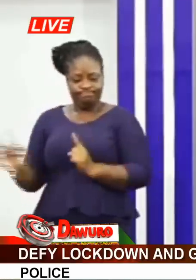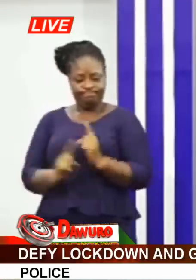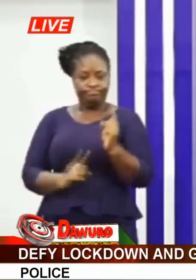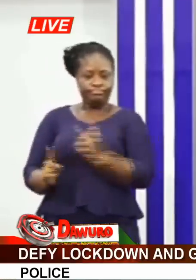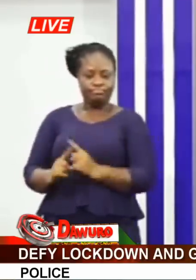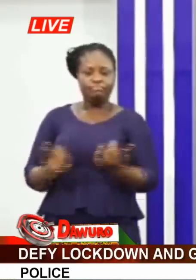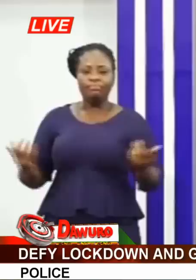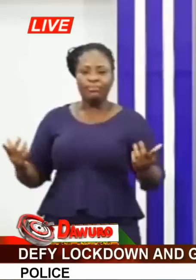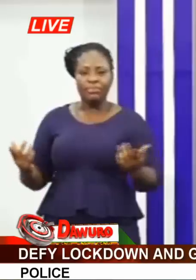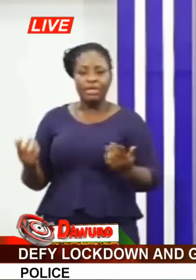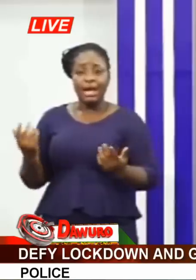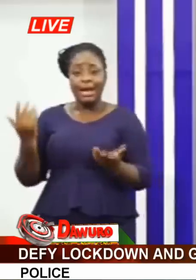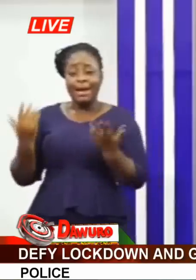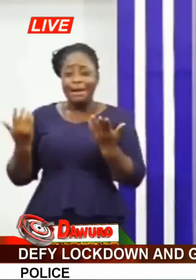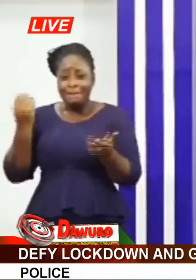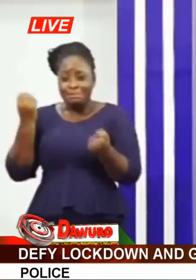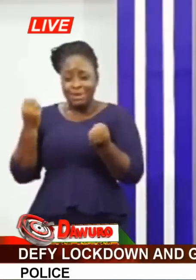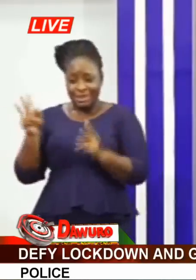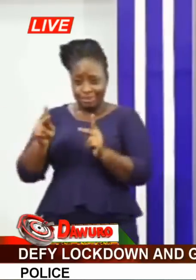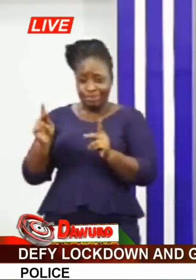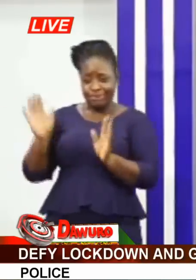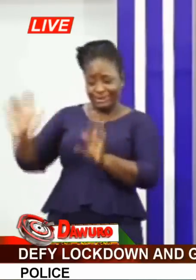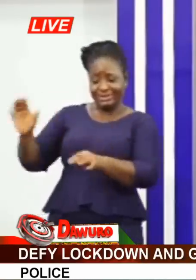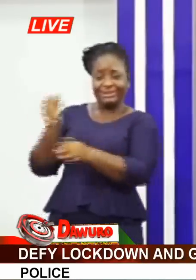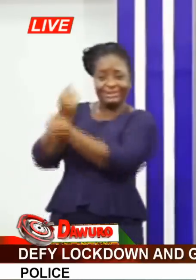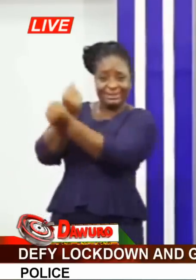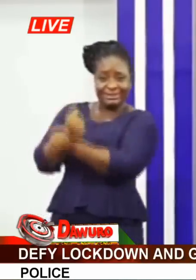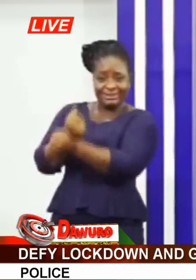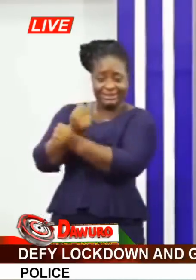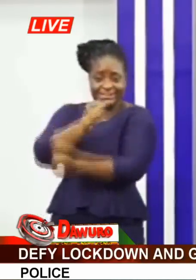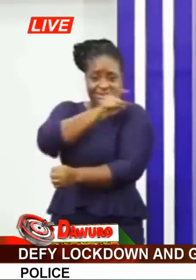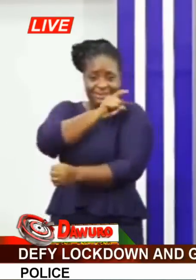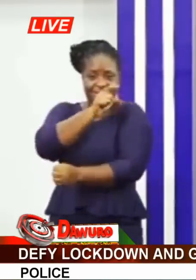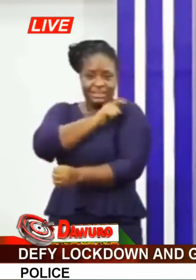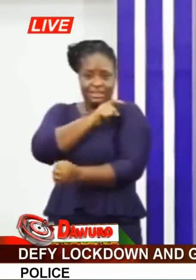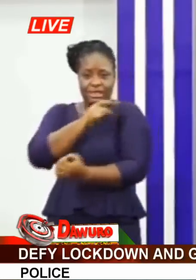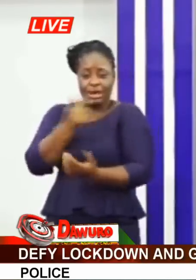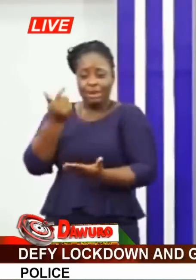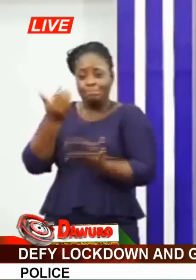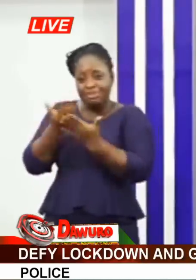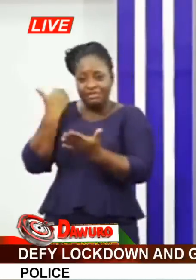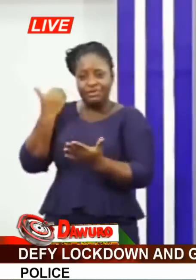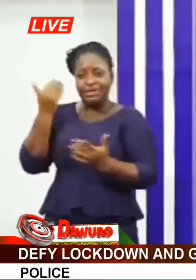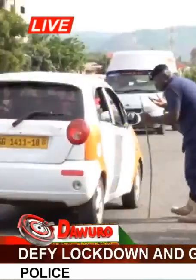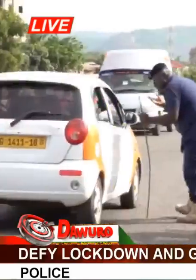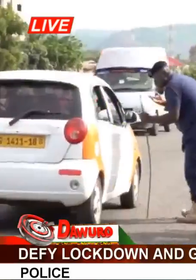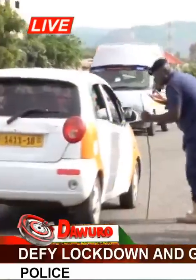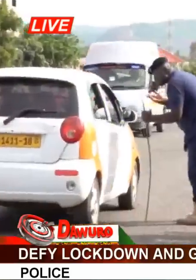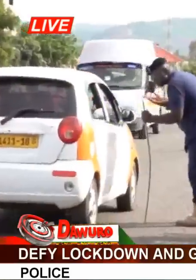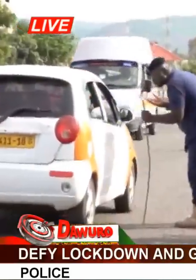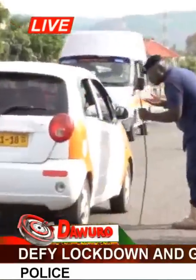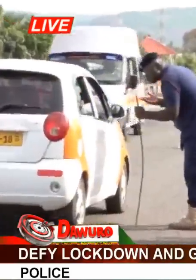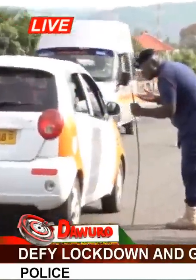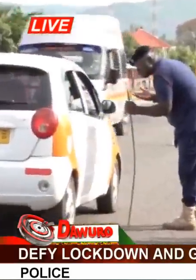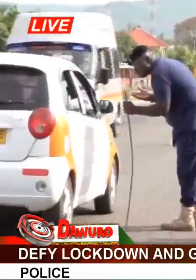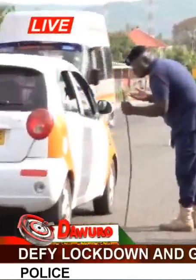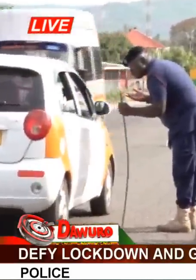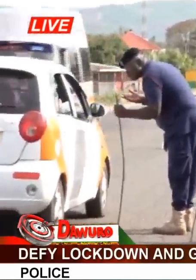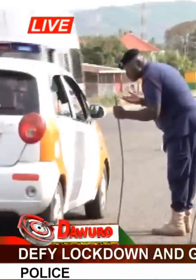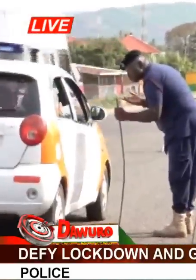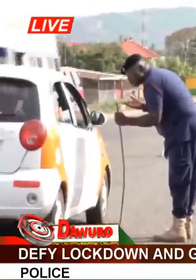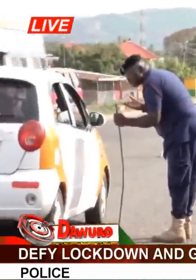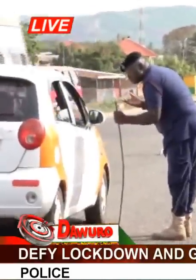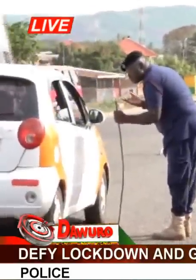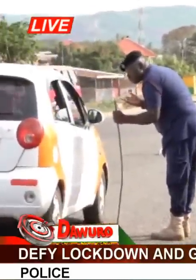so dia na ye 60,000 kanisikane 60 million enti wa anya dia na chese da na ubeko